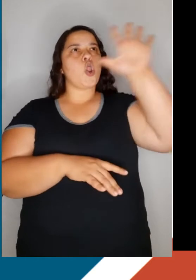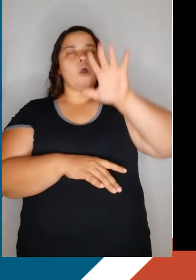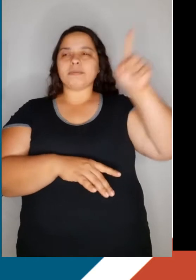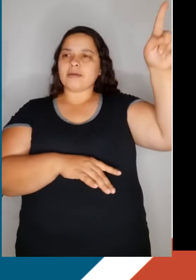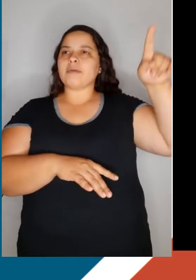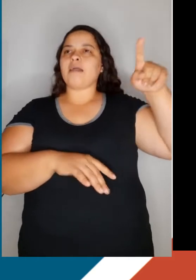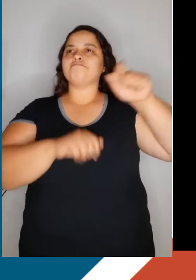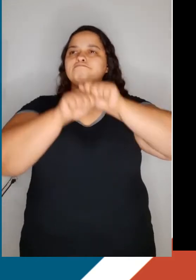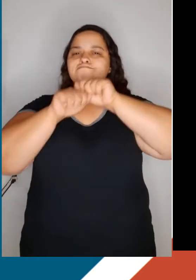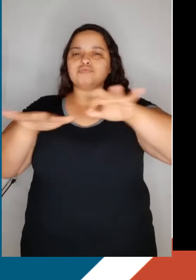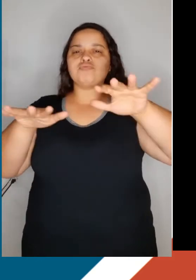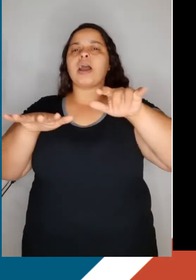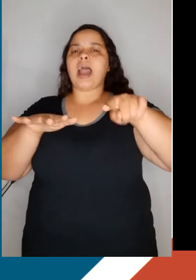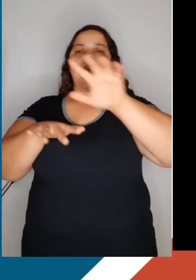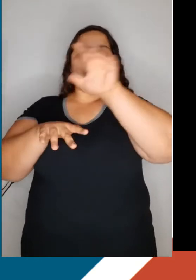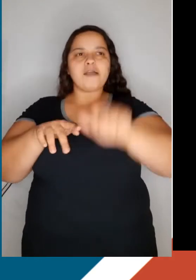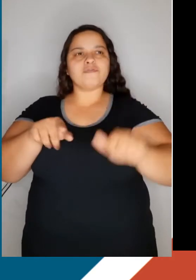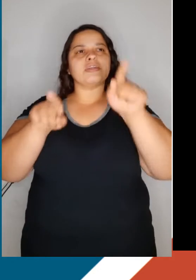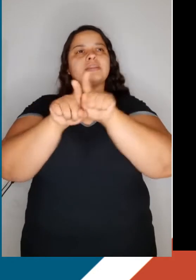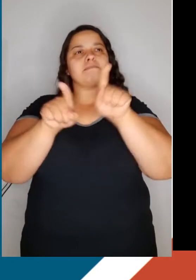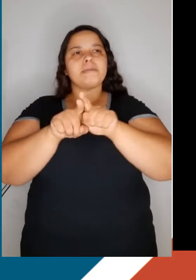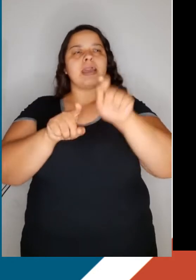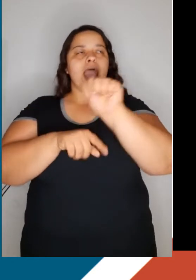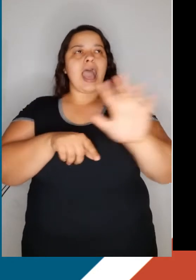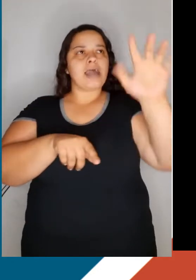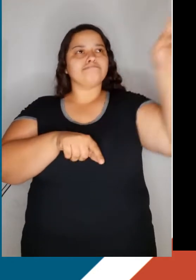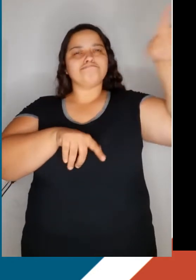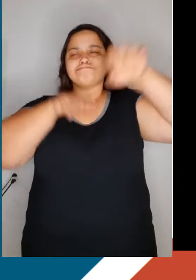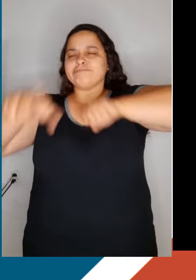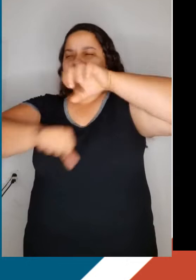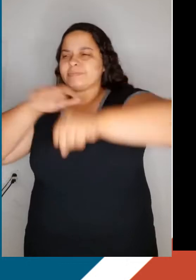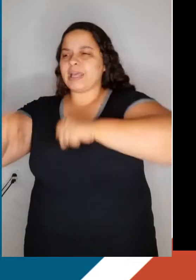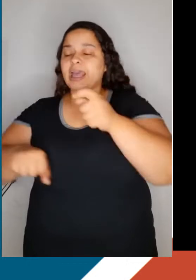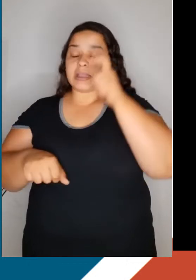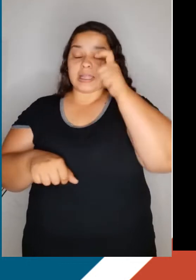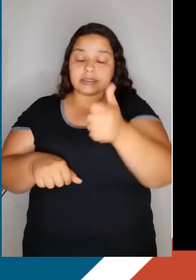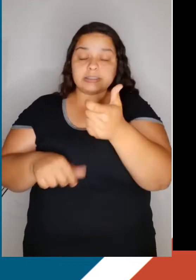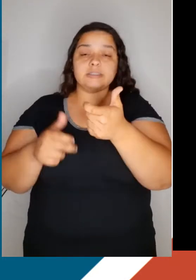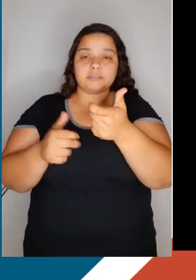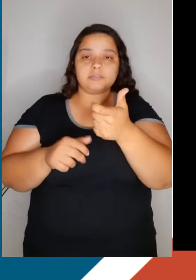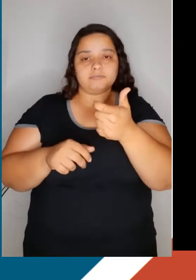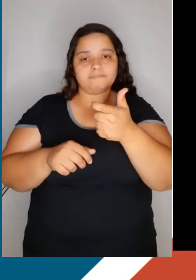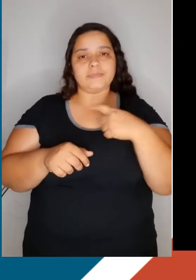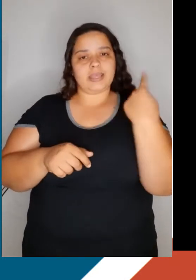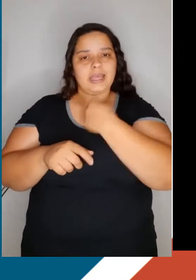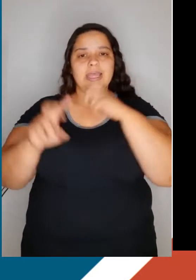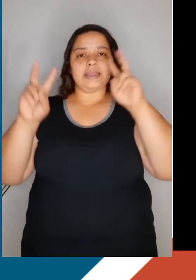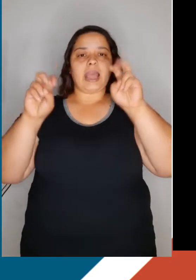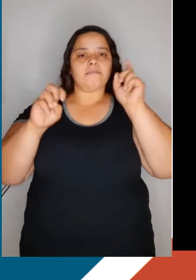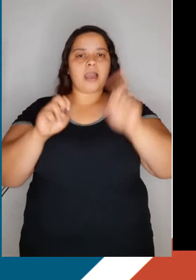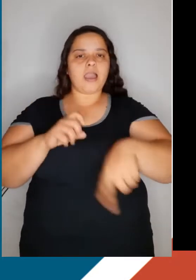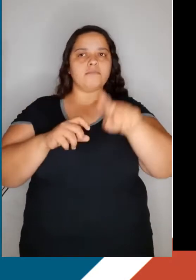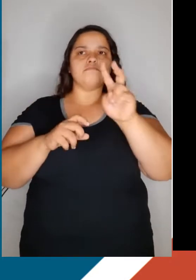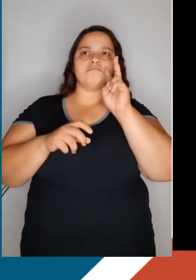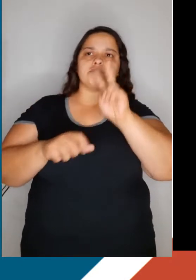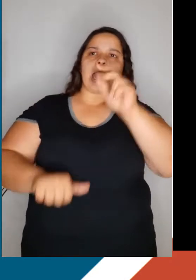expandirem sobre o continente africano e asiático. Um modo interessante para começar a entender um pouquinho melhor sobre esse tema é analisar